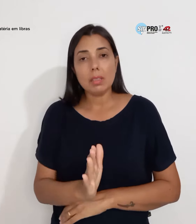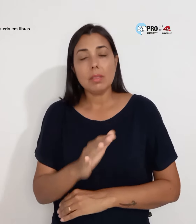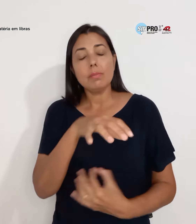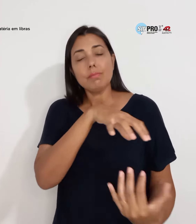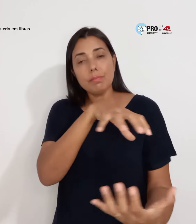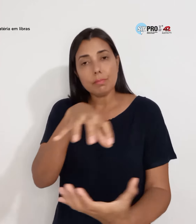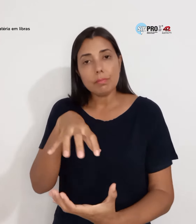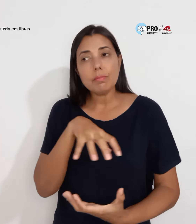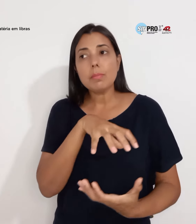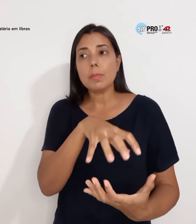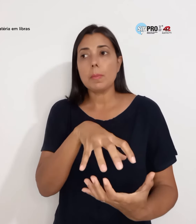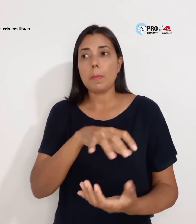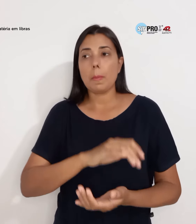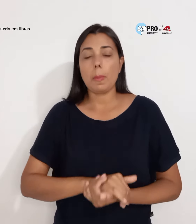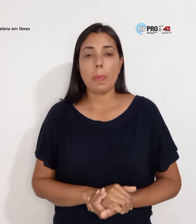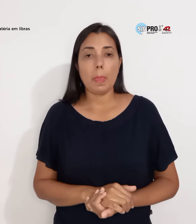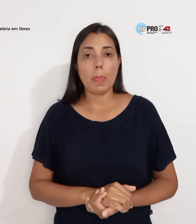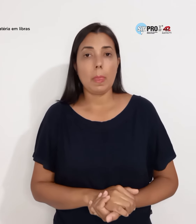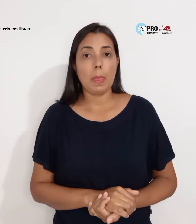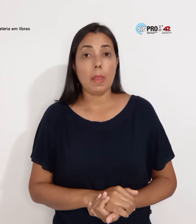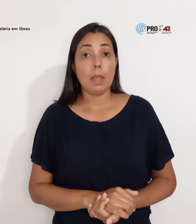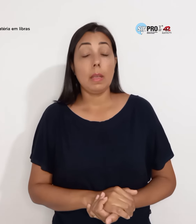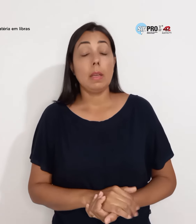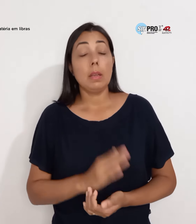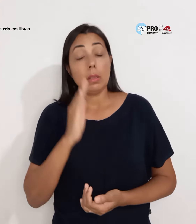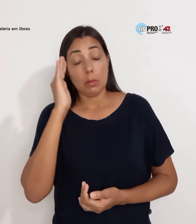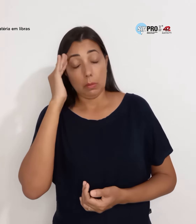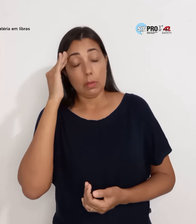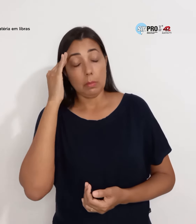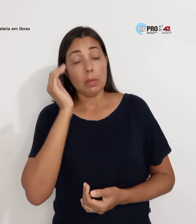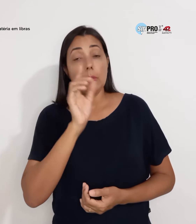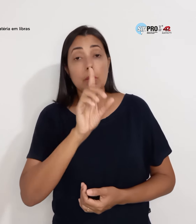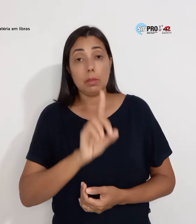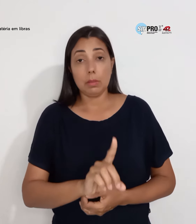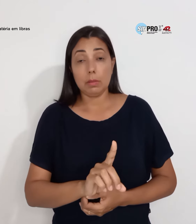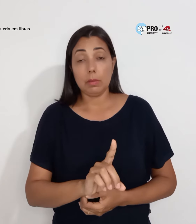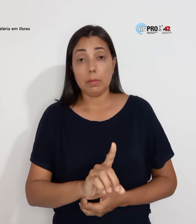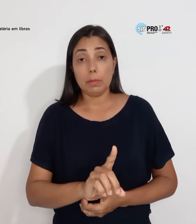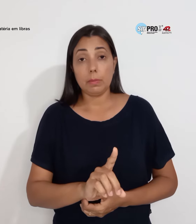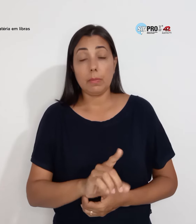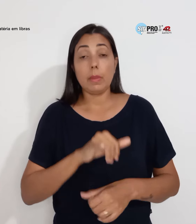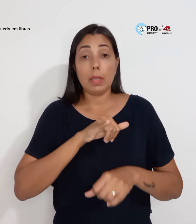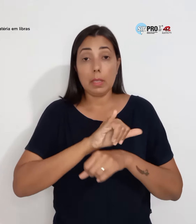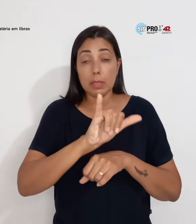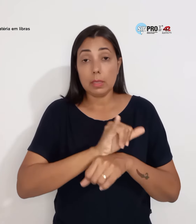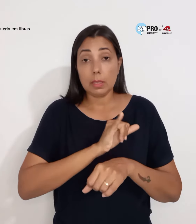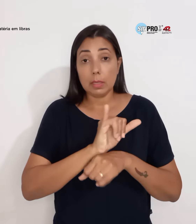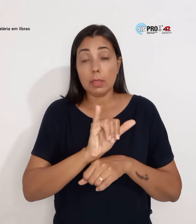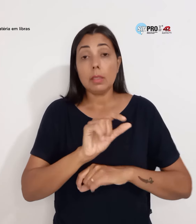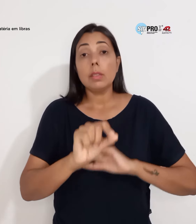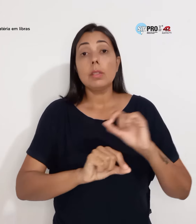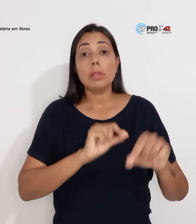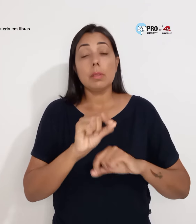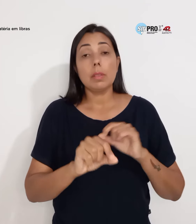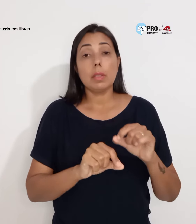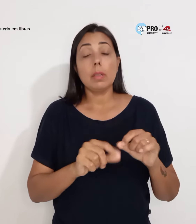e o mundo. No entendimento da diretoria, a estratégia é o